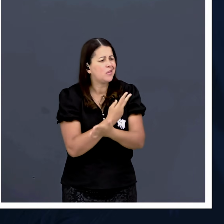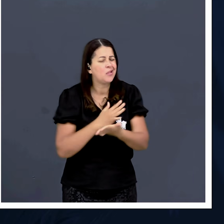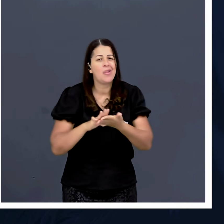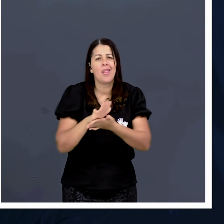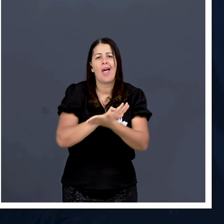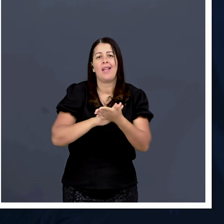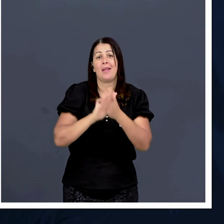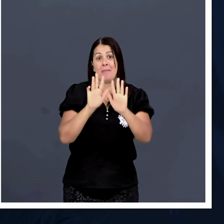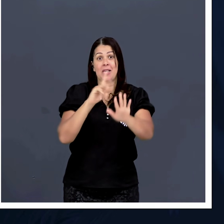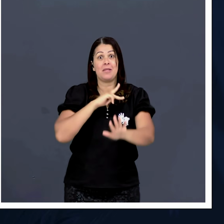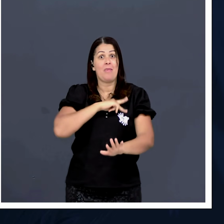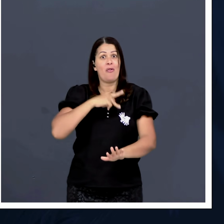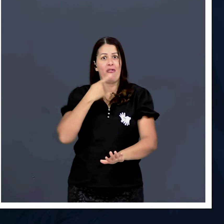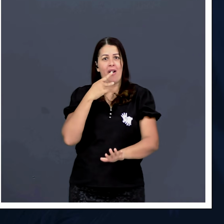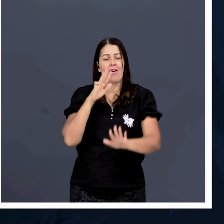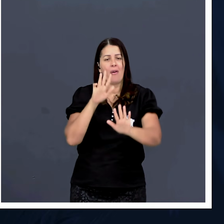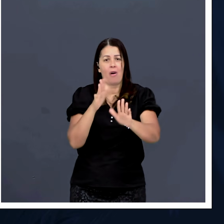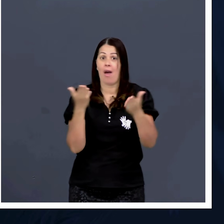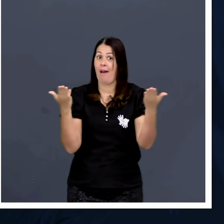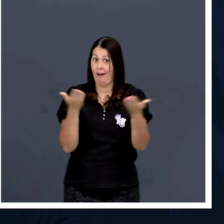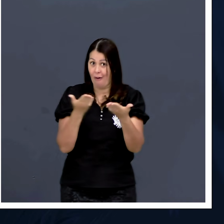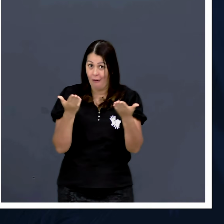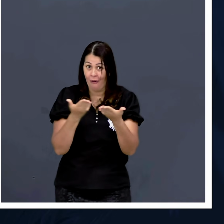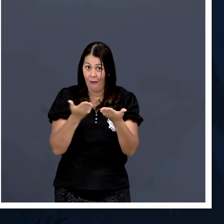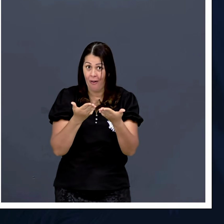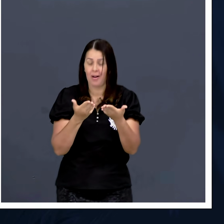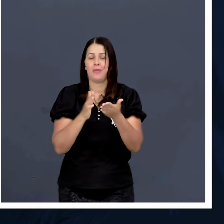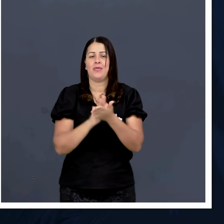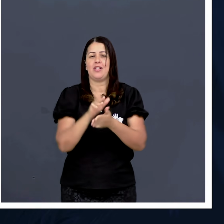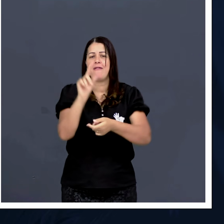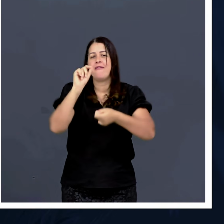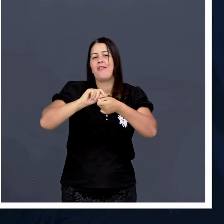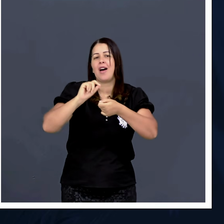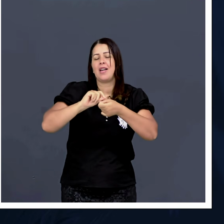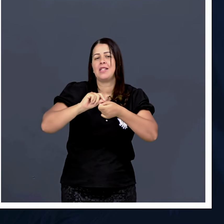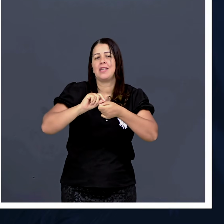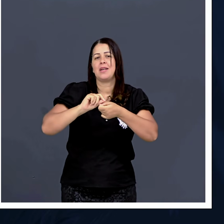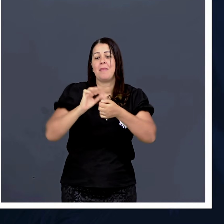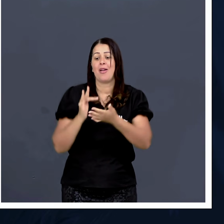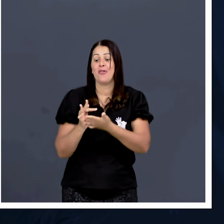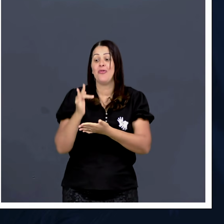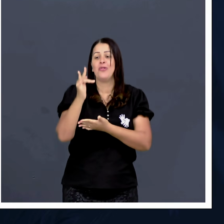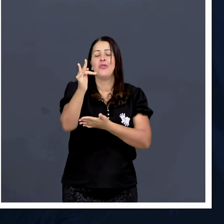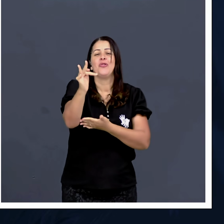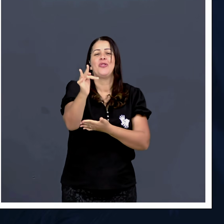Paulo diz, olha, você está semeando agora, mas lá na frente você vai colher. Você crê nisso?